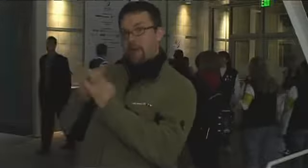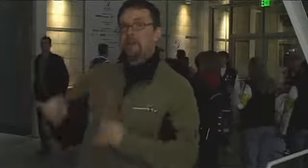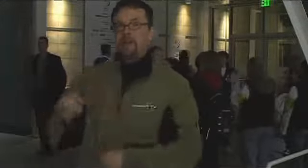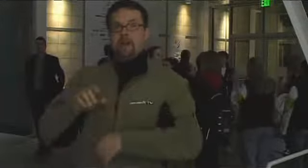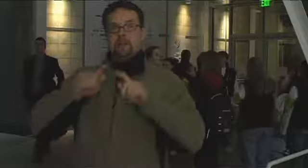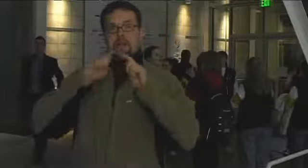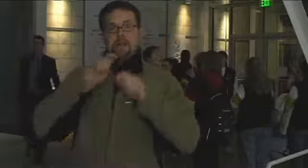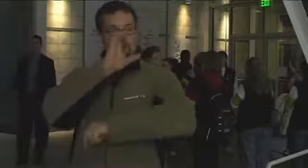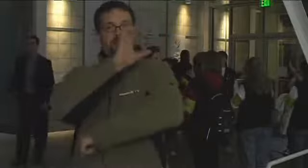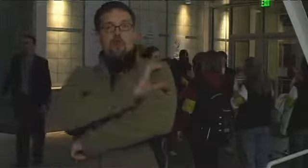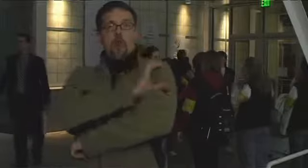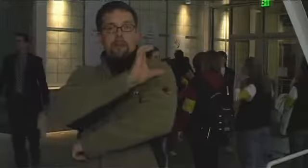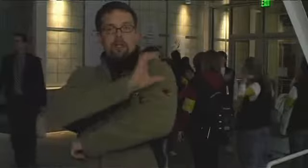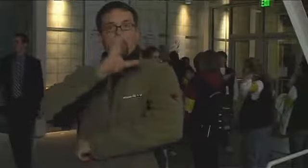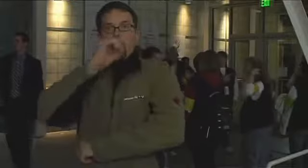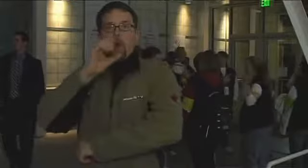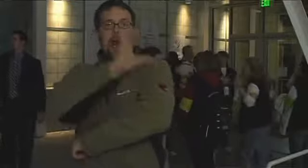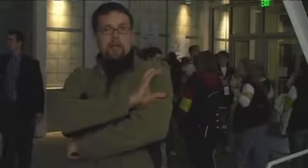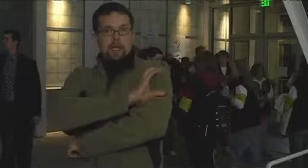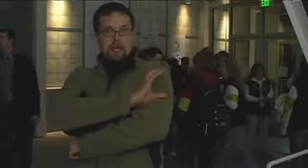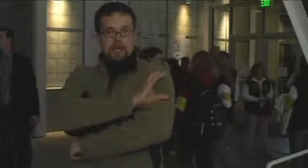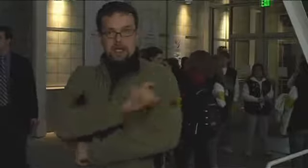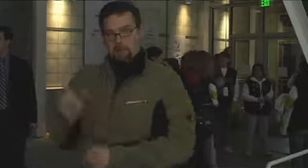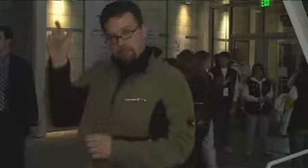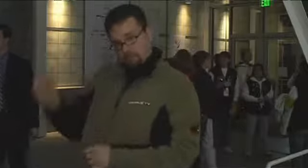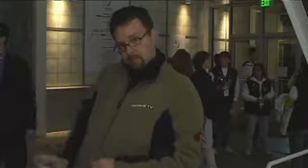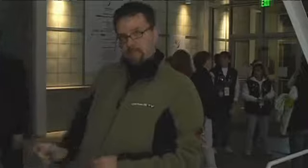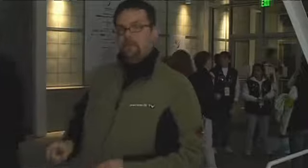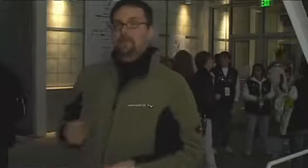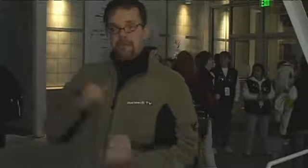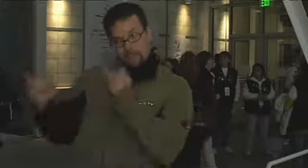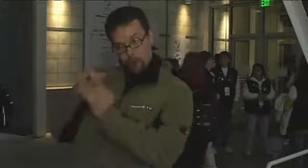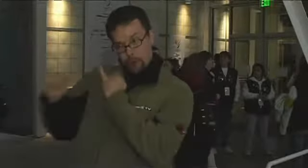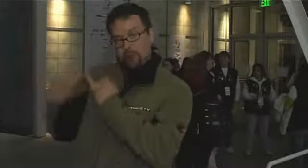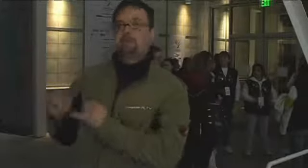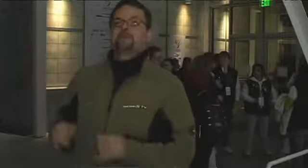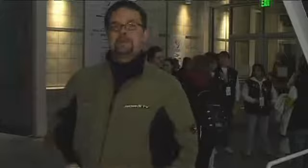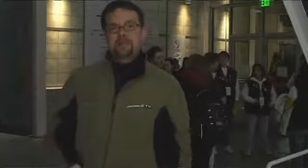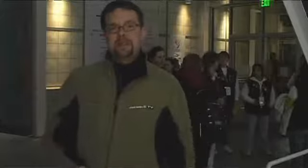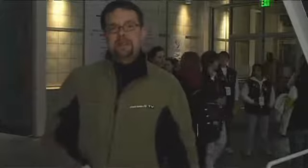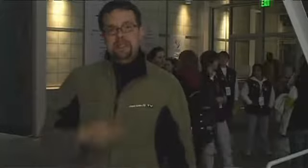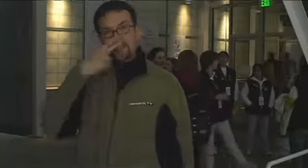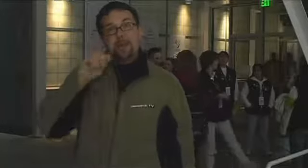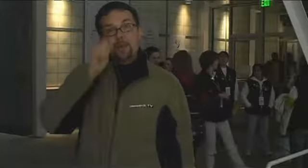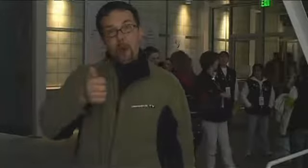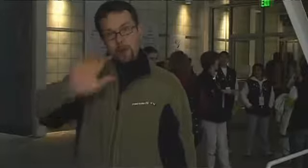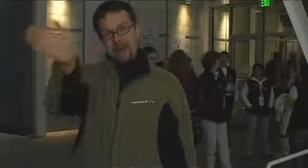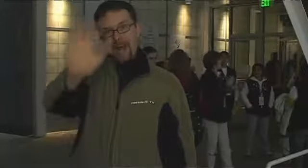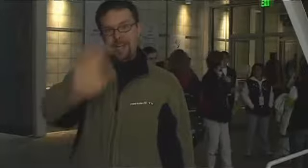Wir hatten die Gelegenheit, mit dem Co-Kapitän der USA-Mannschaft ein Interview zu führen. Wir sehen